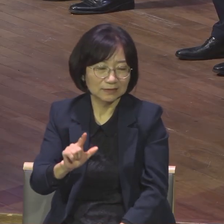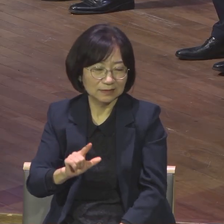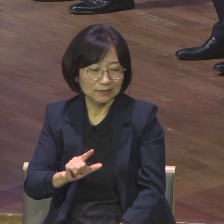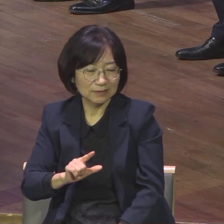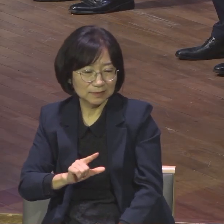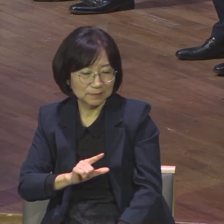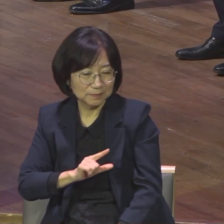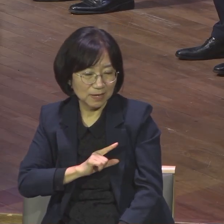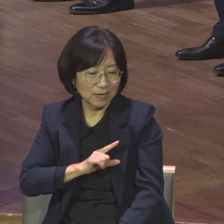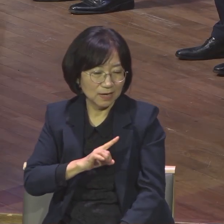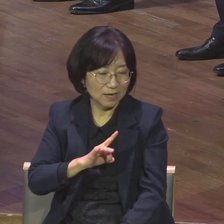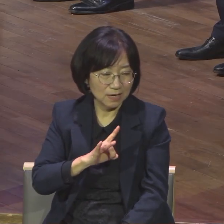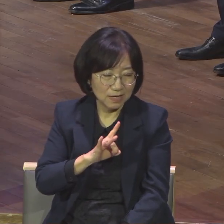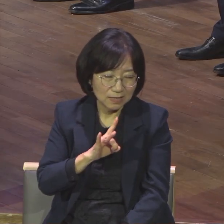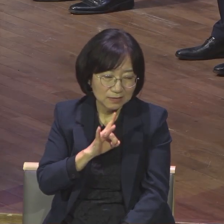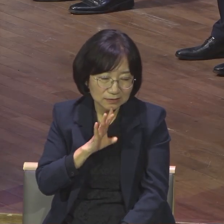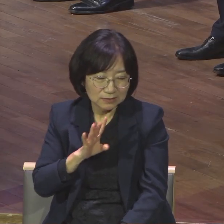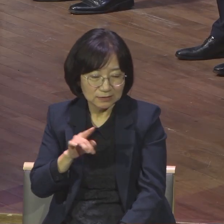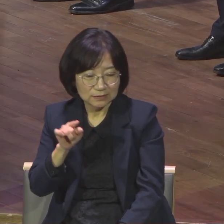그